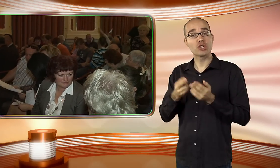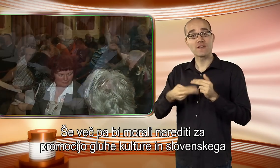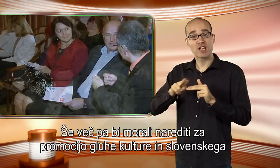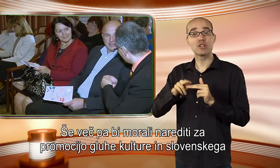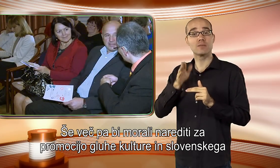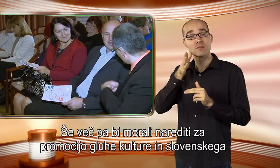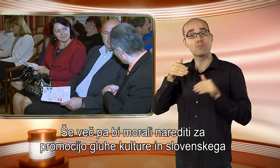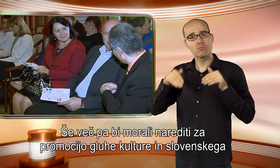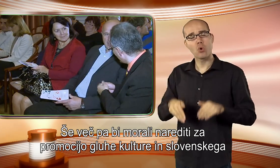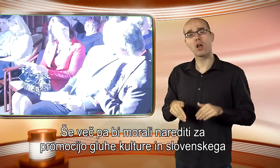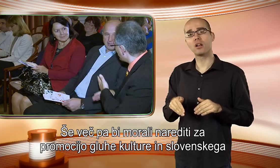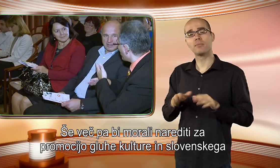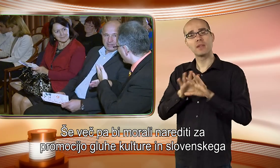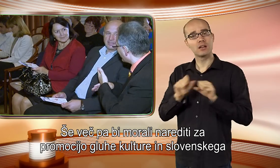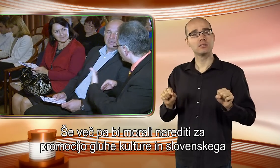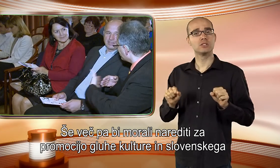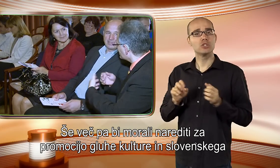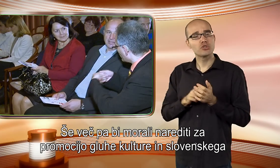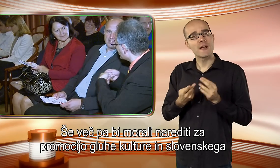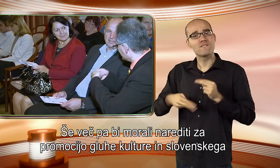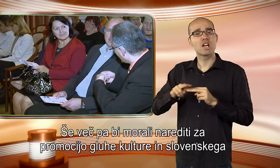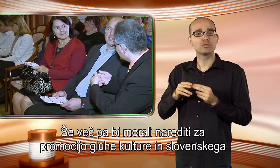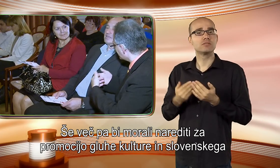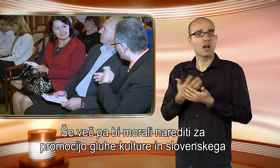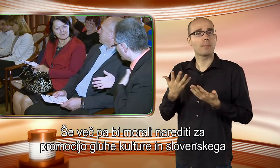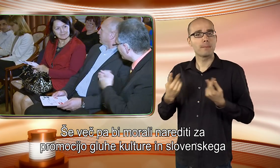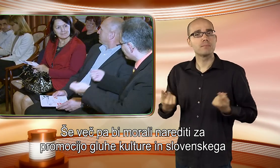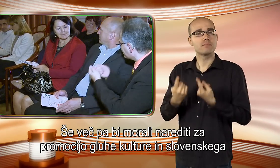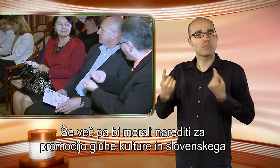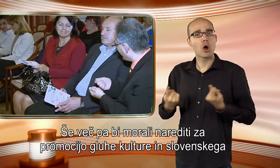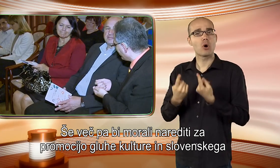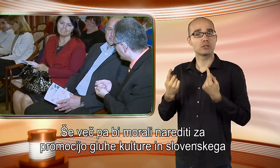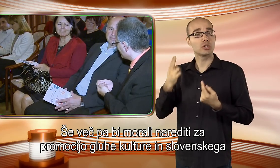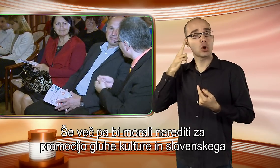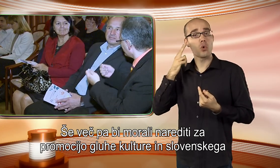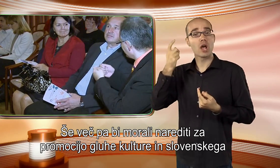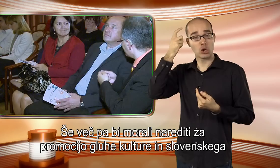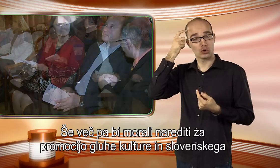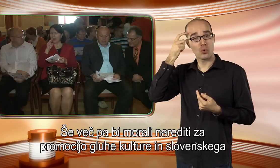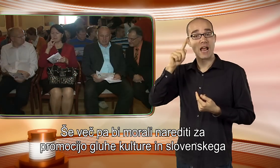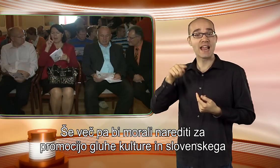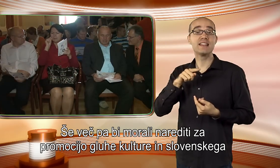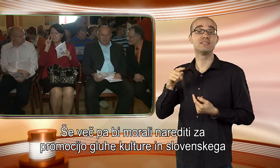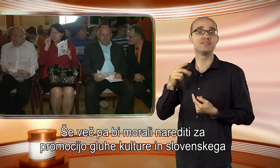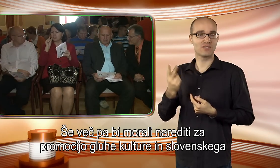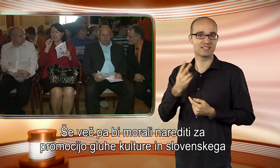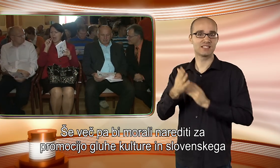Še več pa bi morali narediti za promocijo gluhe kulture in slovenskega znakovnega jezika, so se strinjali naši